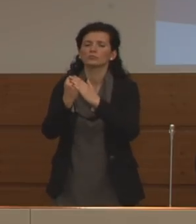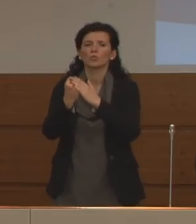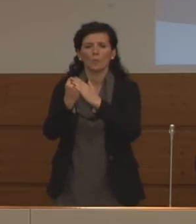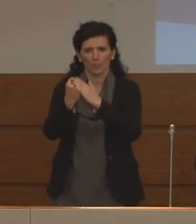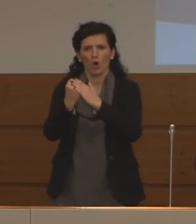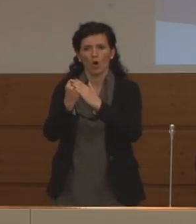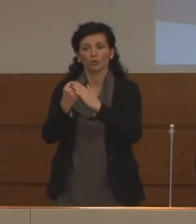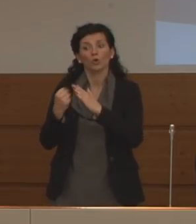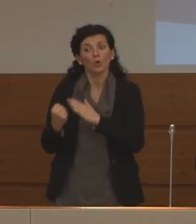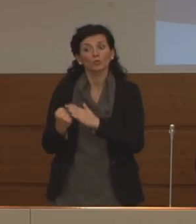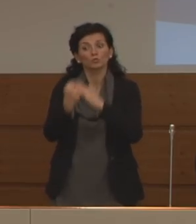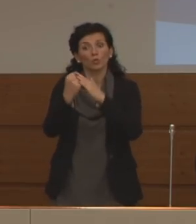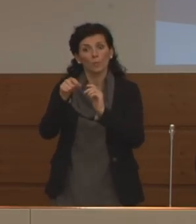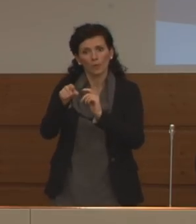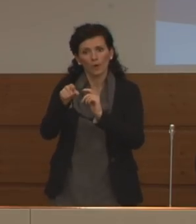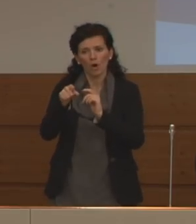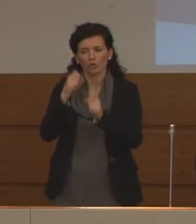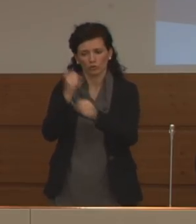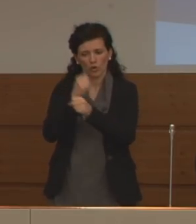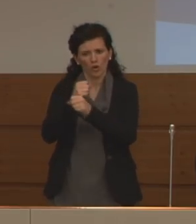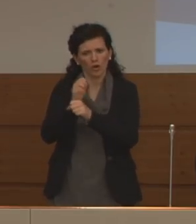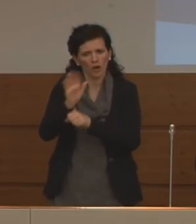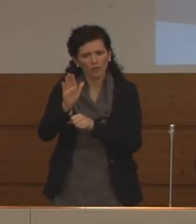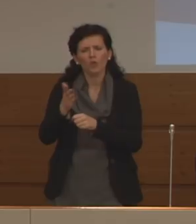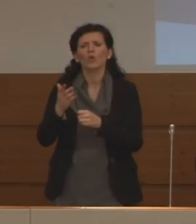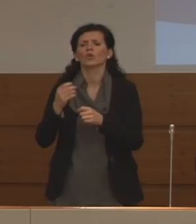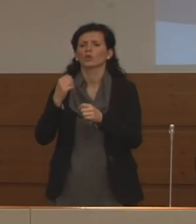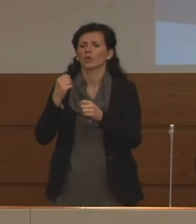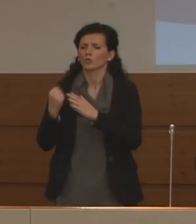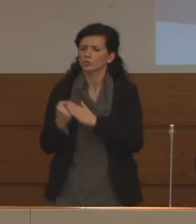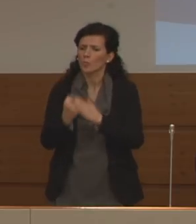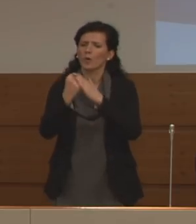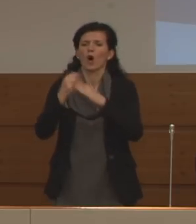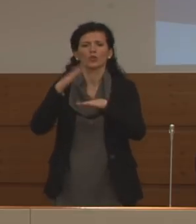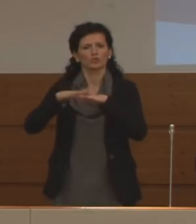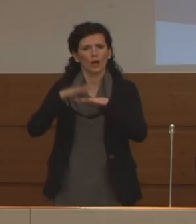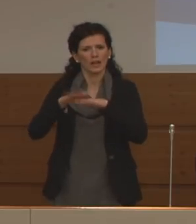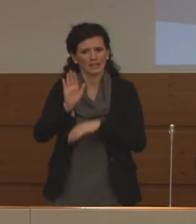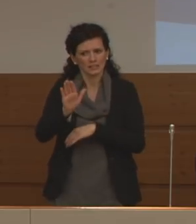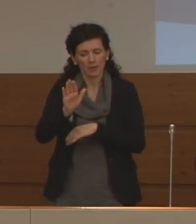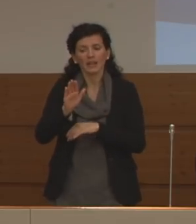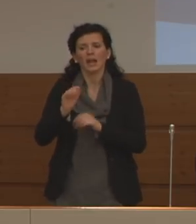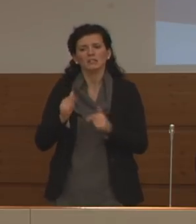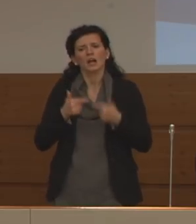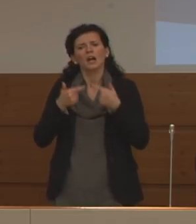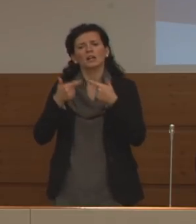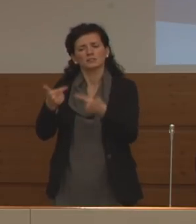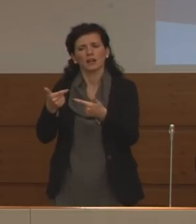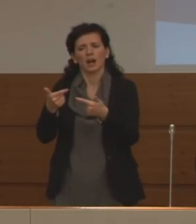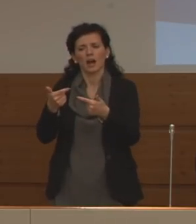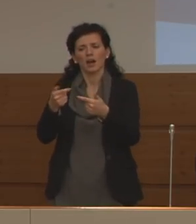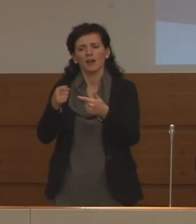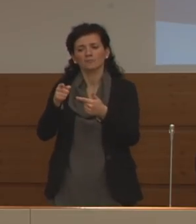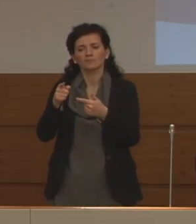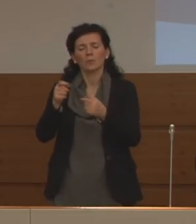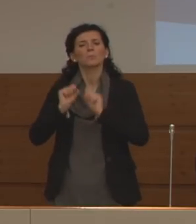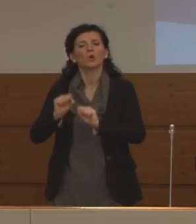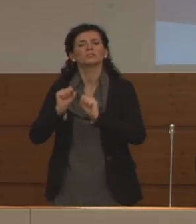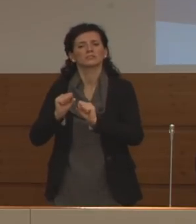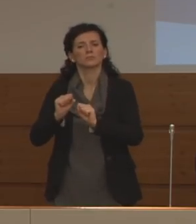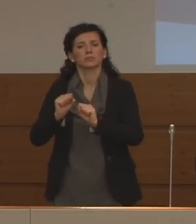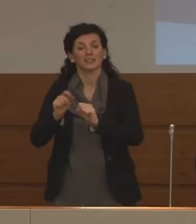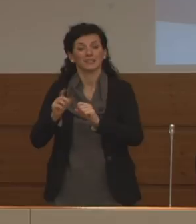e da formazione ed esperienza possa garantire loro di dare un contributo